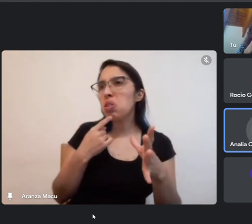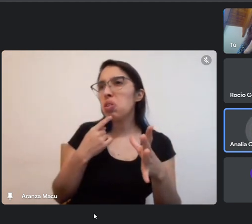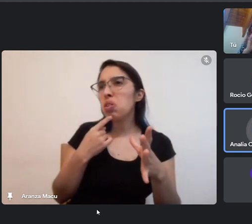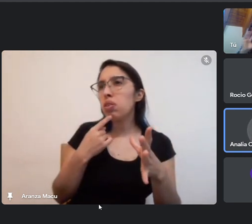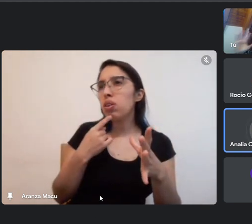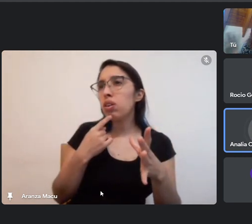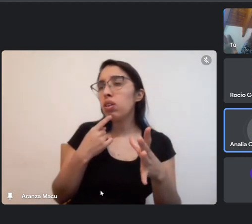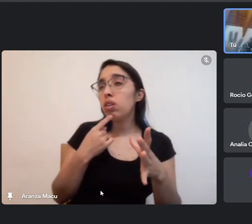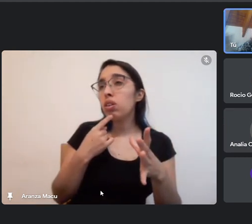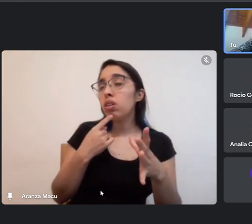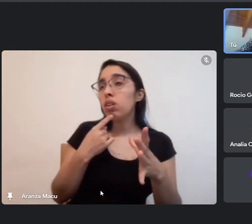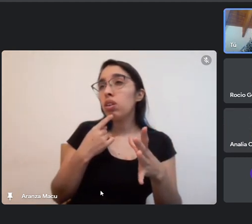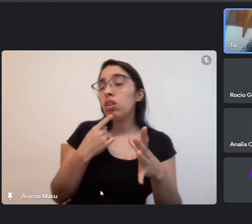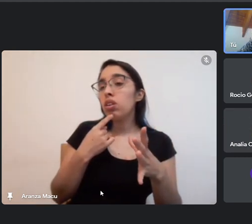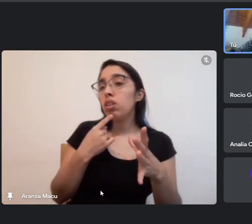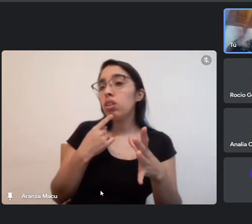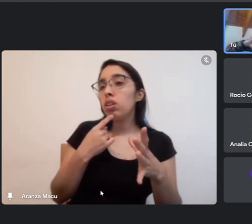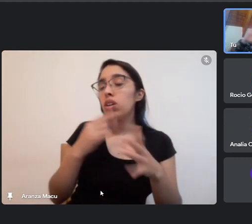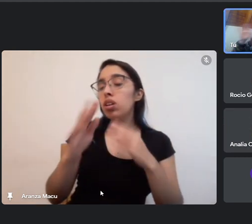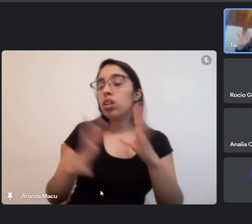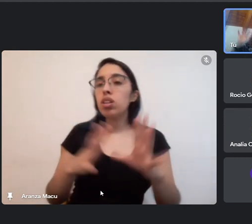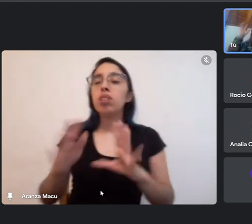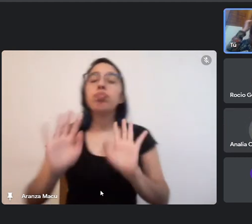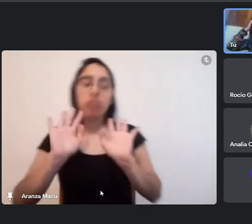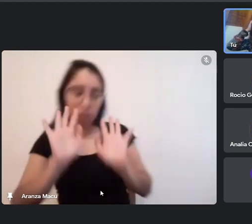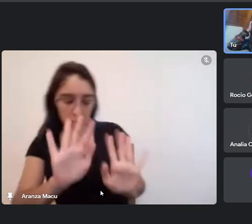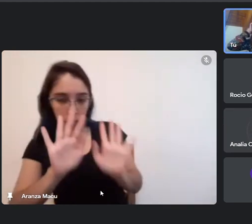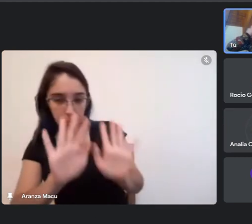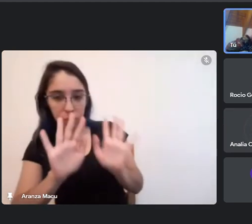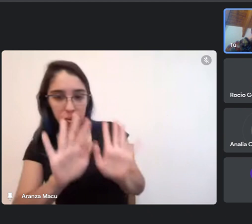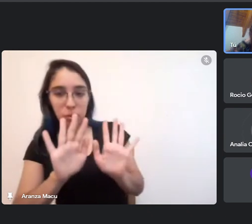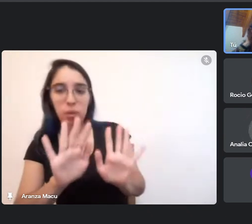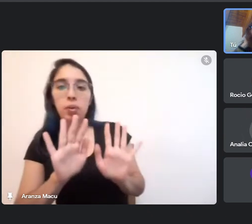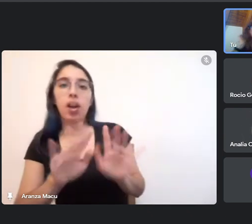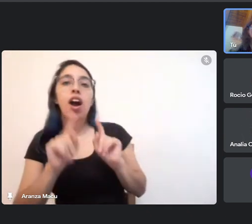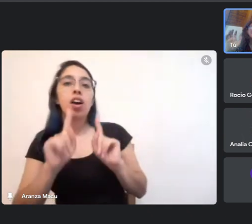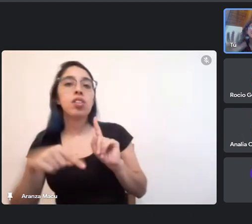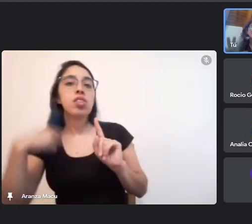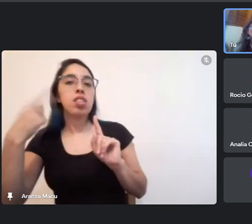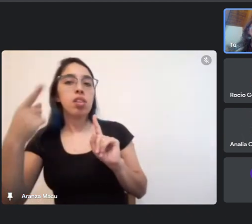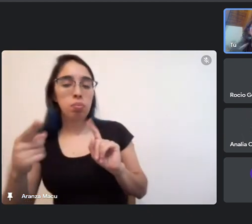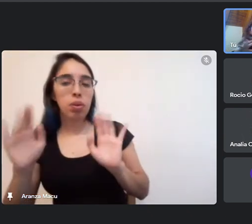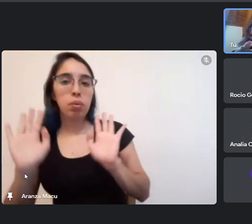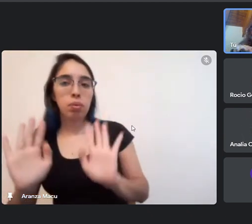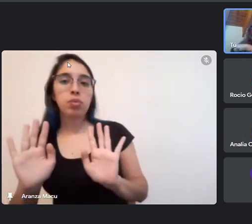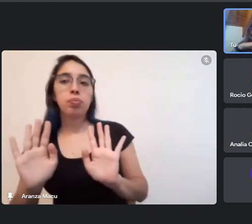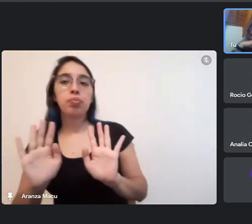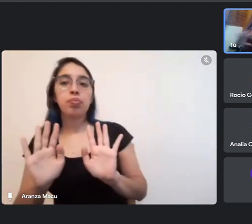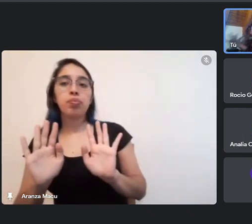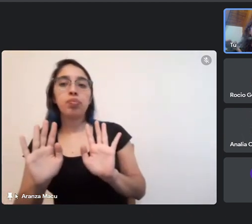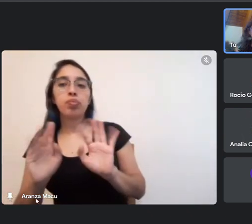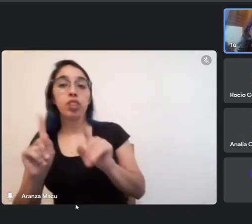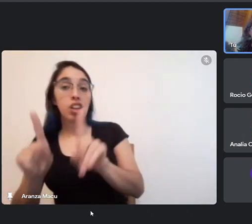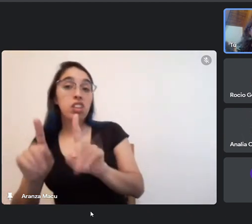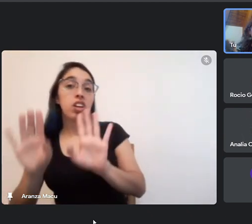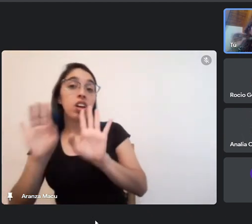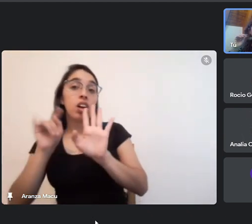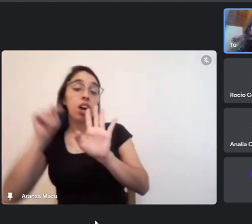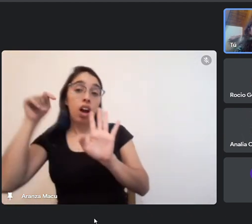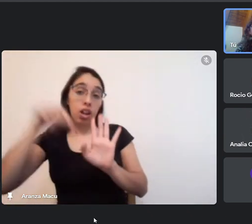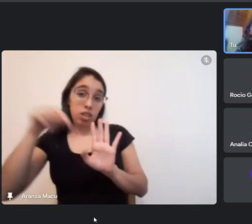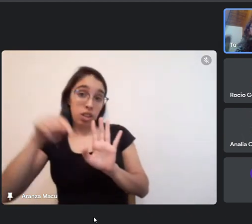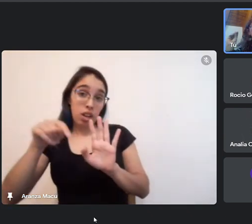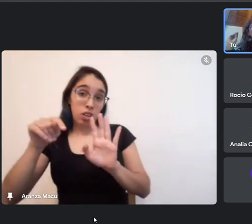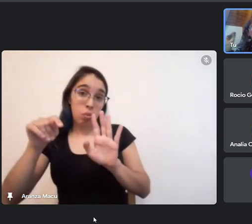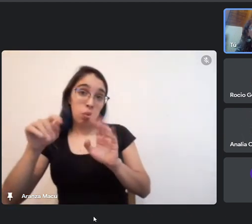Sí, eso lo vamos a ver en detalle. Ahora no lo vamos a mezclar, ¿sí? Esto viene después, bueno, ya el detalle. Esto simplemente cómo es en general. Ahora vamos a ver